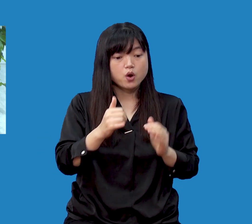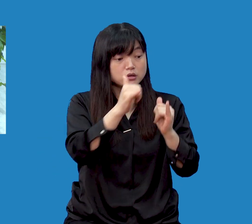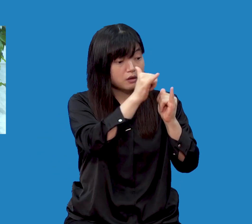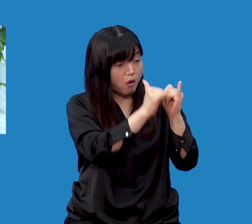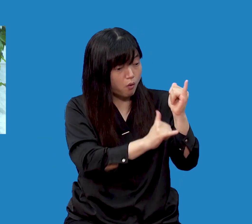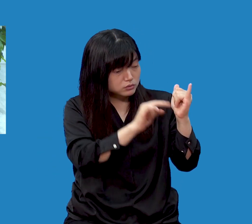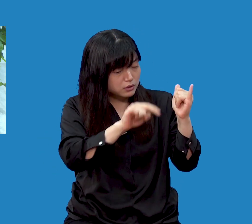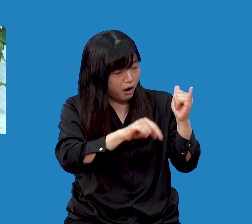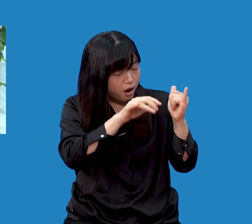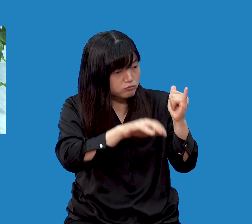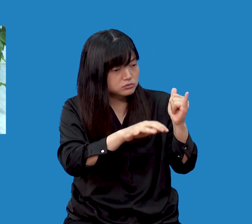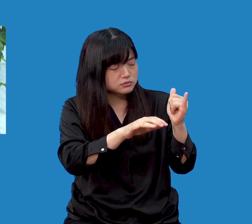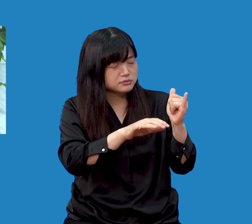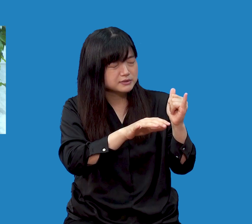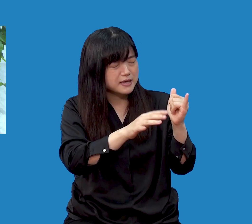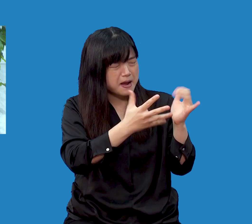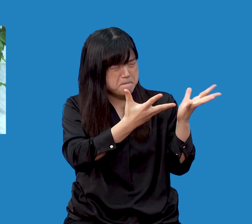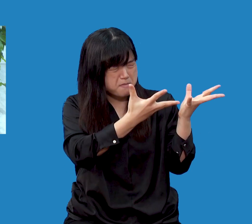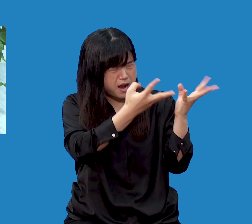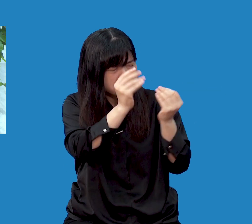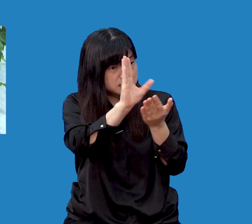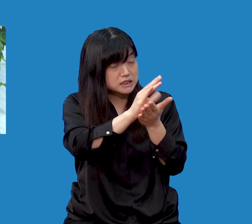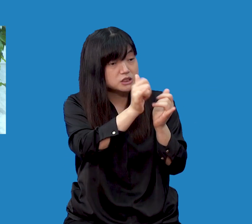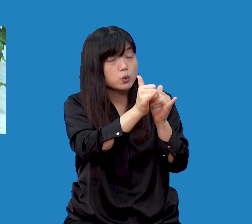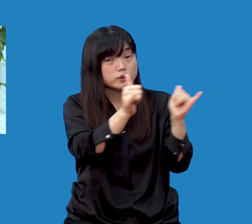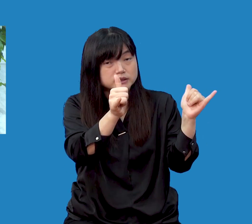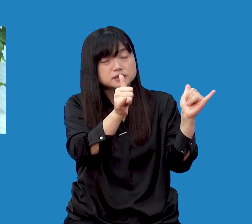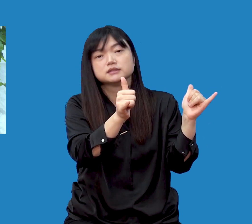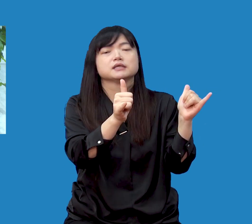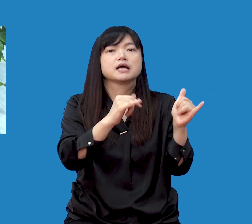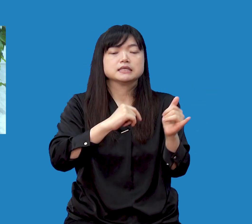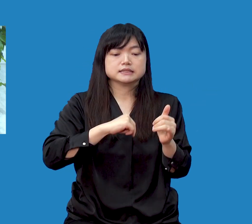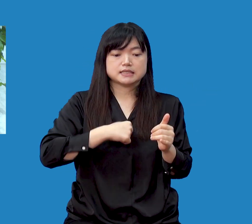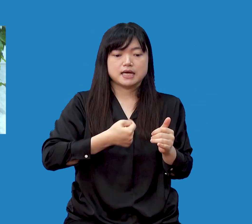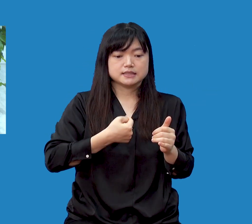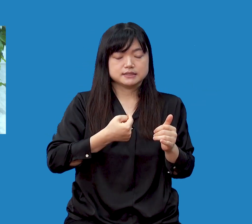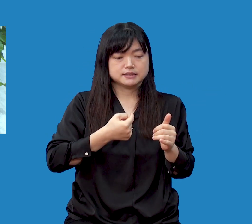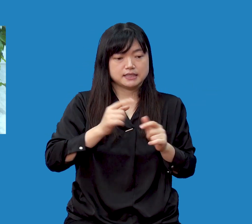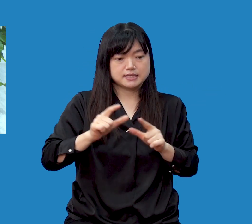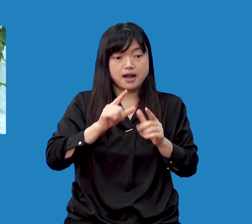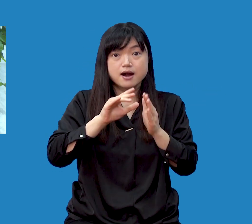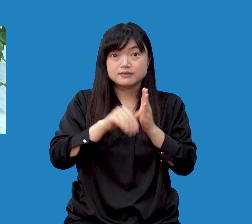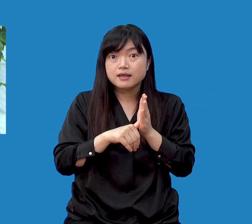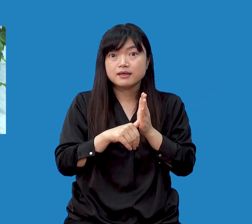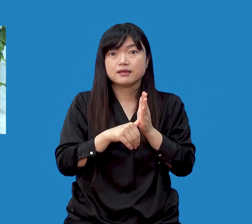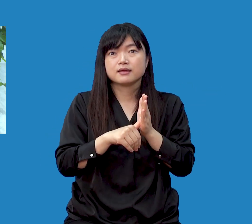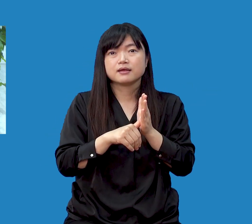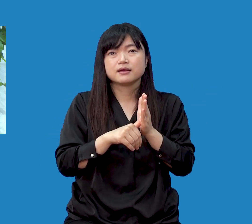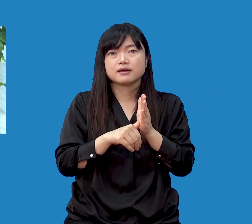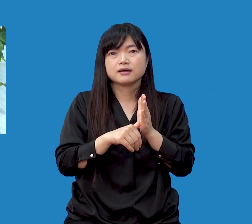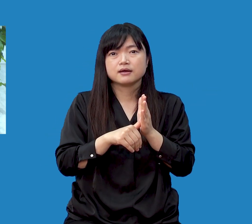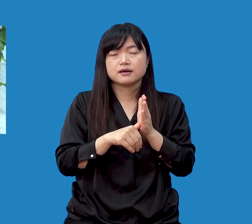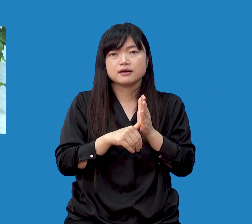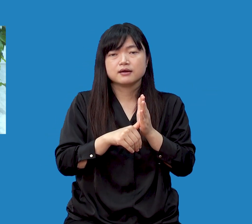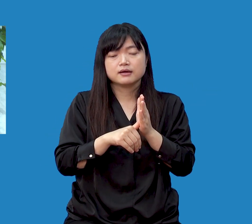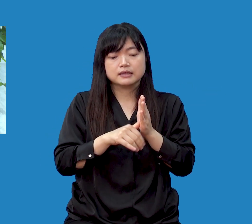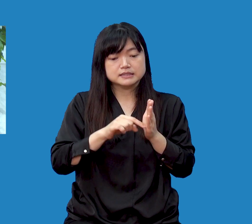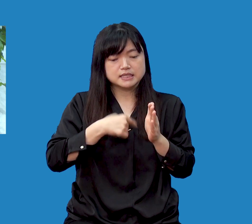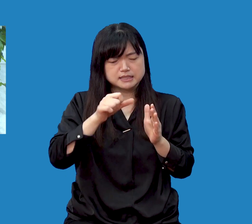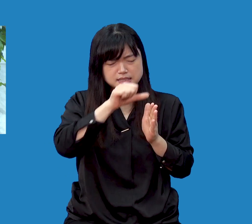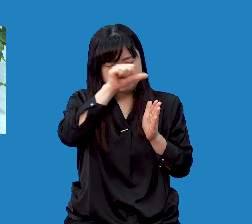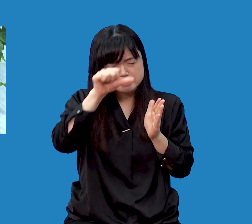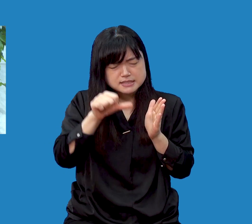속의 수많은 그리스도인들이 자기 시대 속에서 자신의